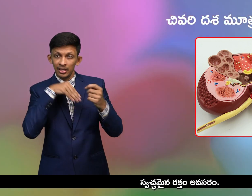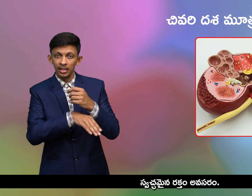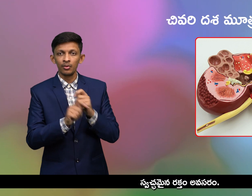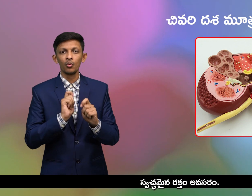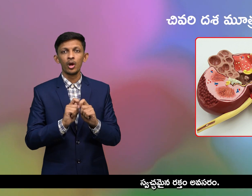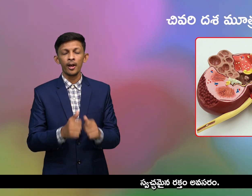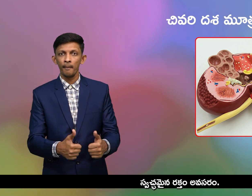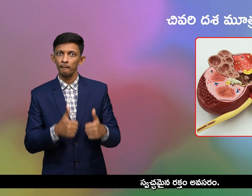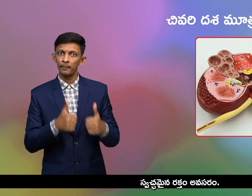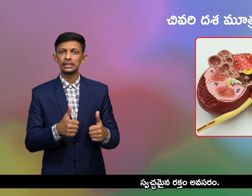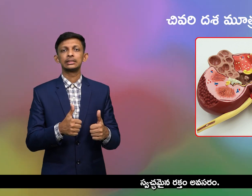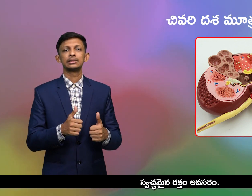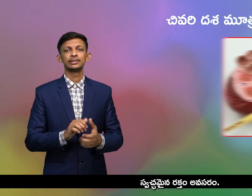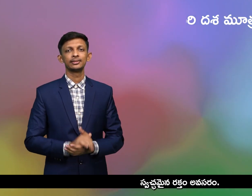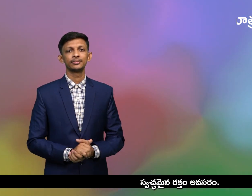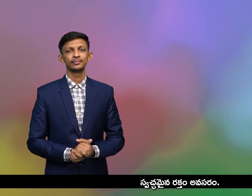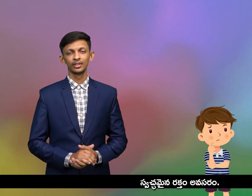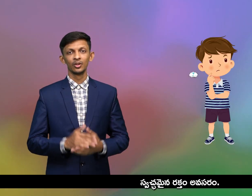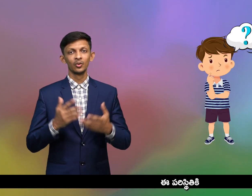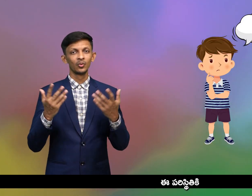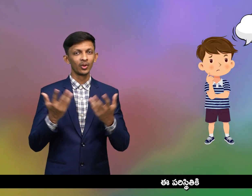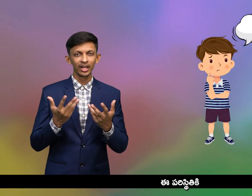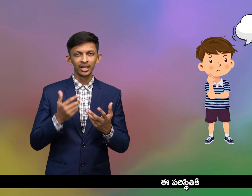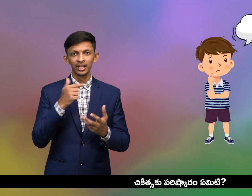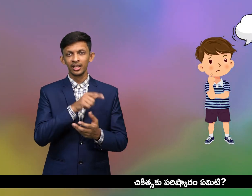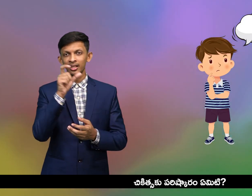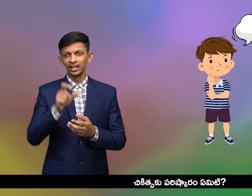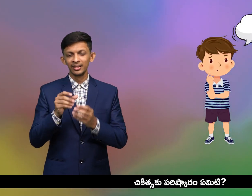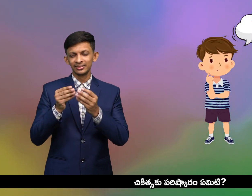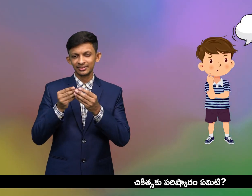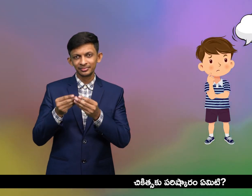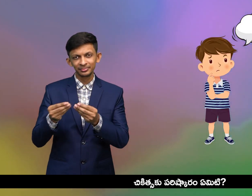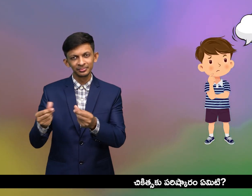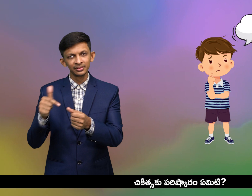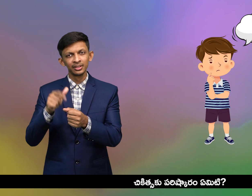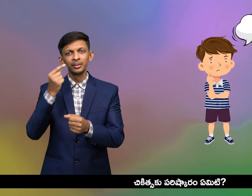స్వచ్ఛమైన రక్తం అవసరం. ఈ పరిస్థితి చికిత్సకు పరిష్కారం ఏమిటి?